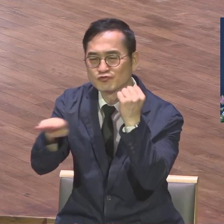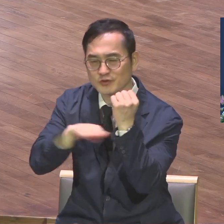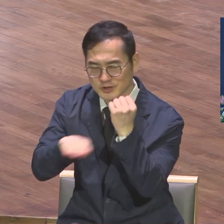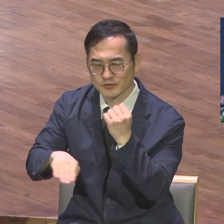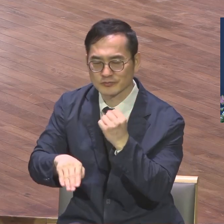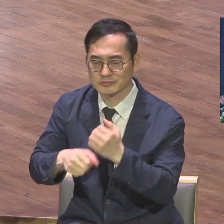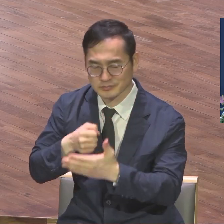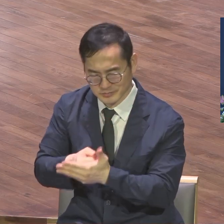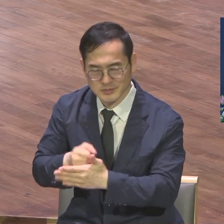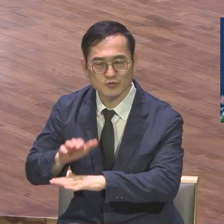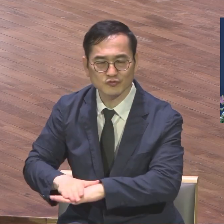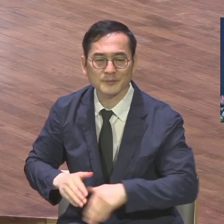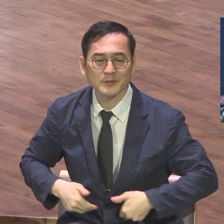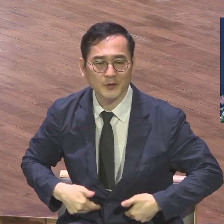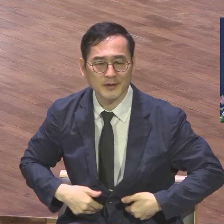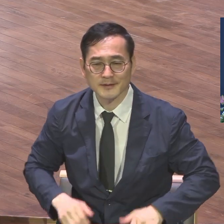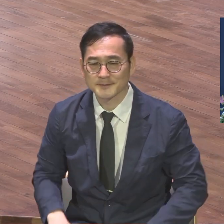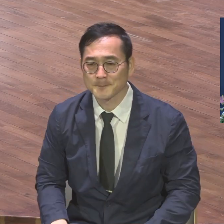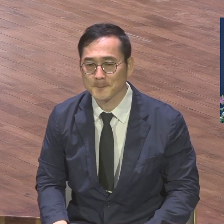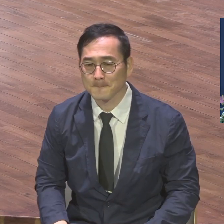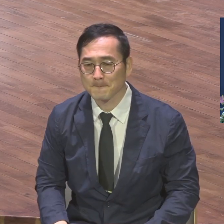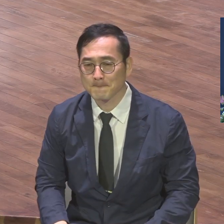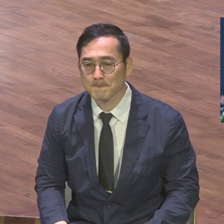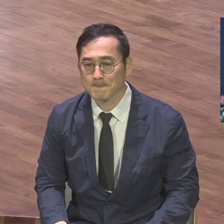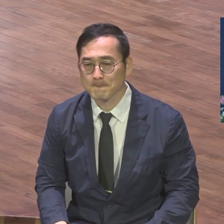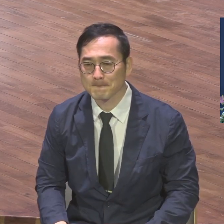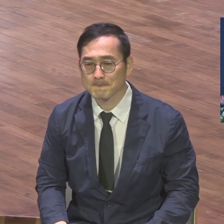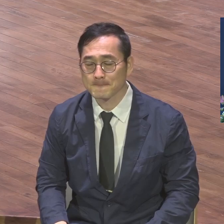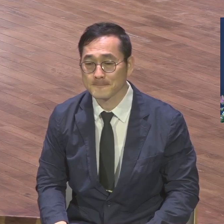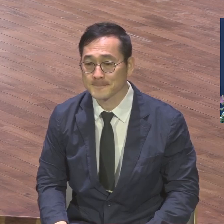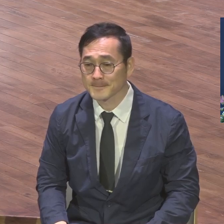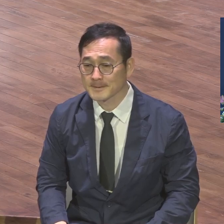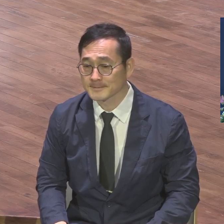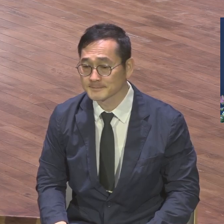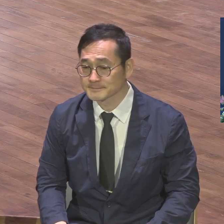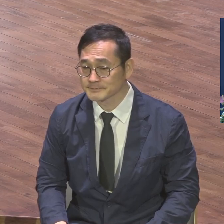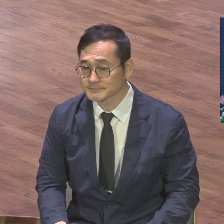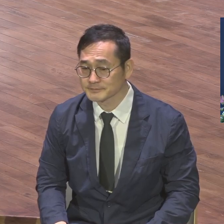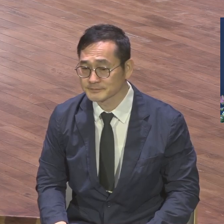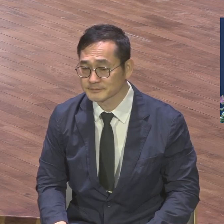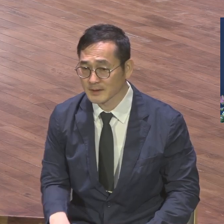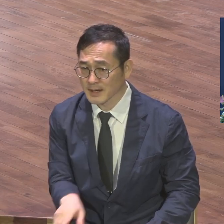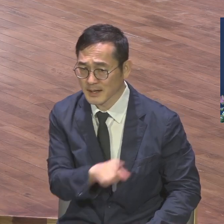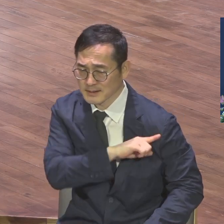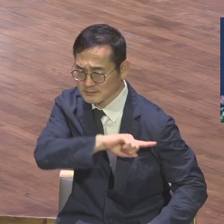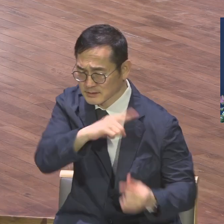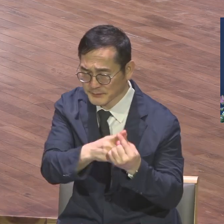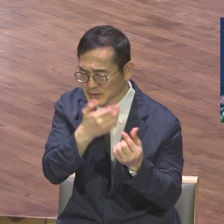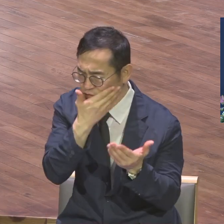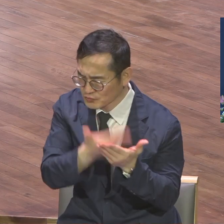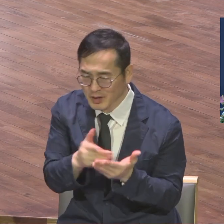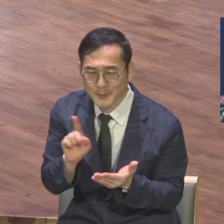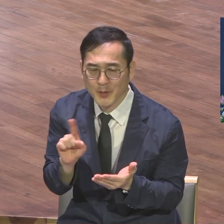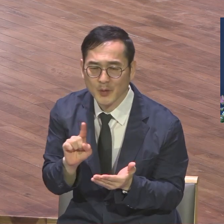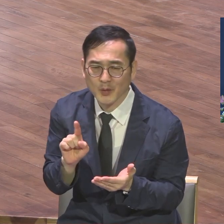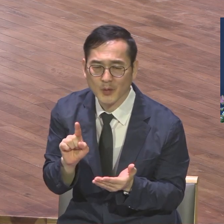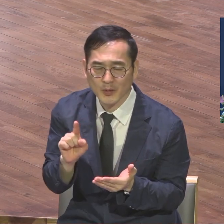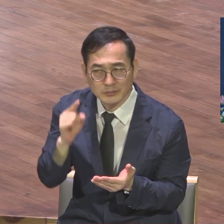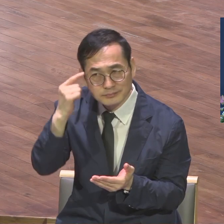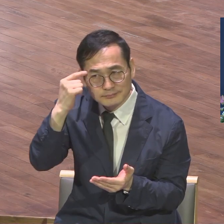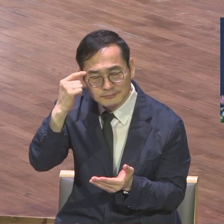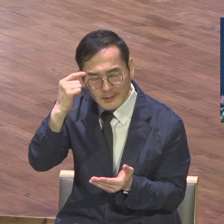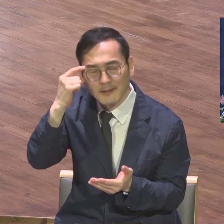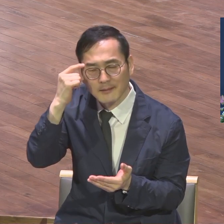다시 말해서 무엇이 핵심이냐. 이걸 제대로 알아야 흔들리질 않아요.